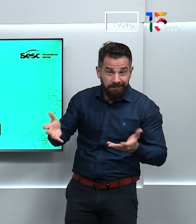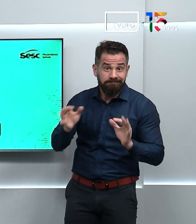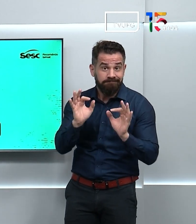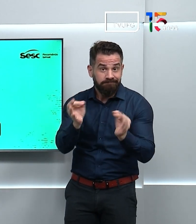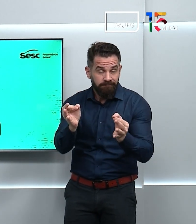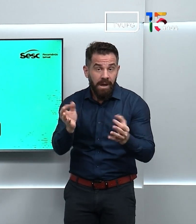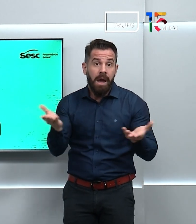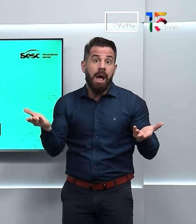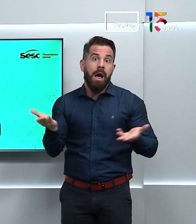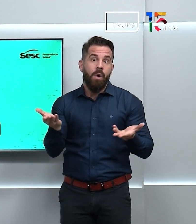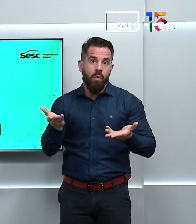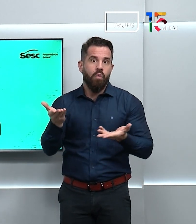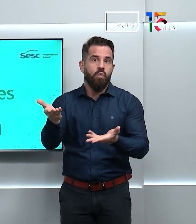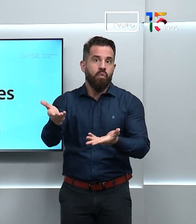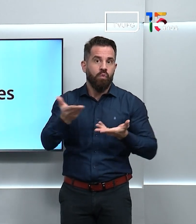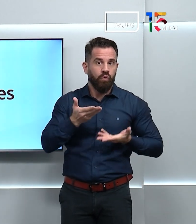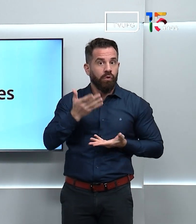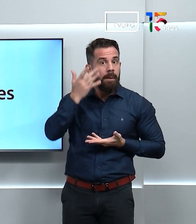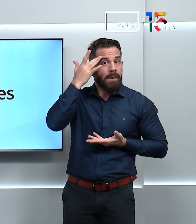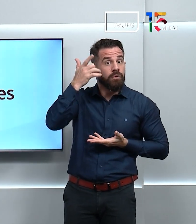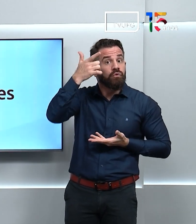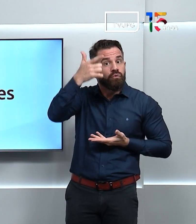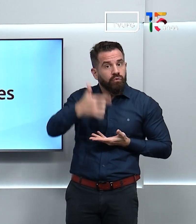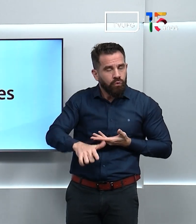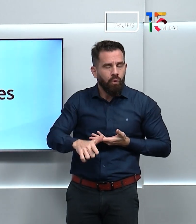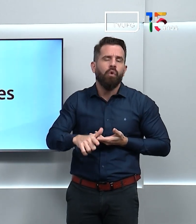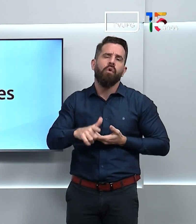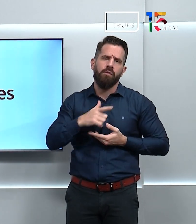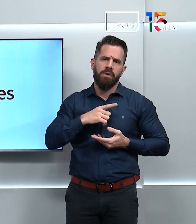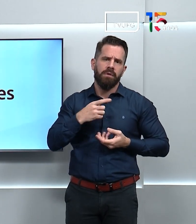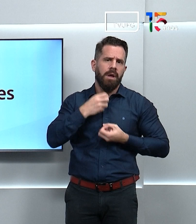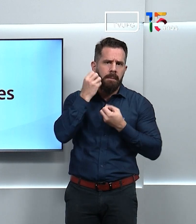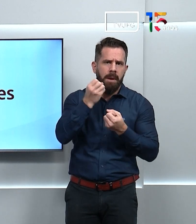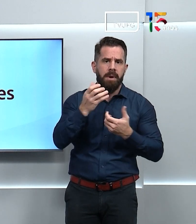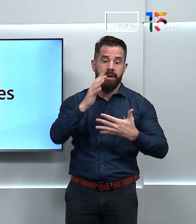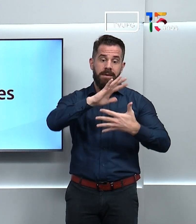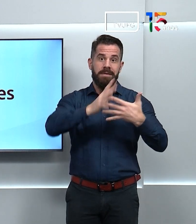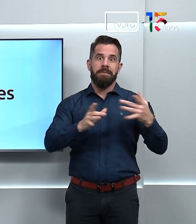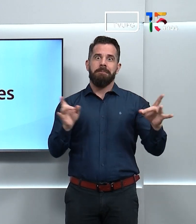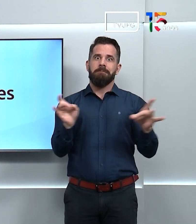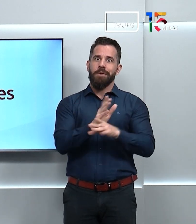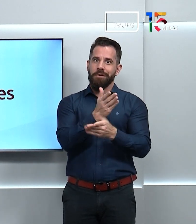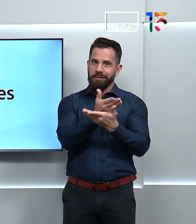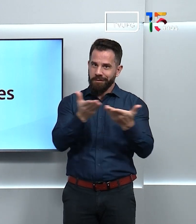de novo amanhã, quarta-feira, com mais informações acessíveis para a comunidade